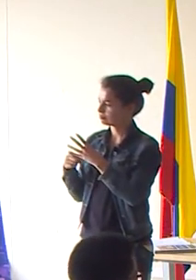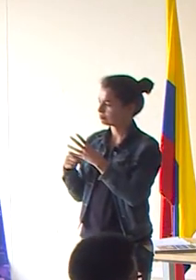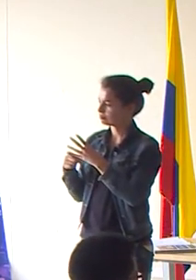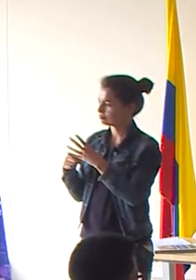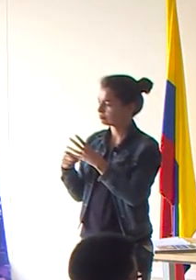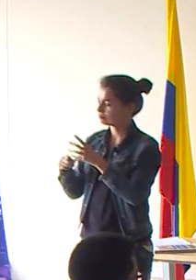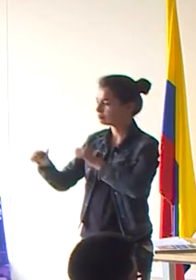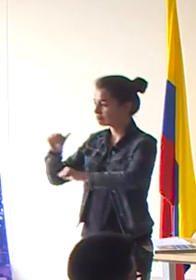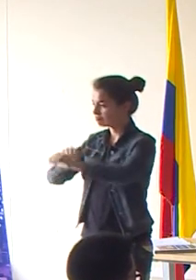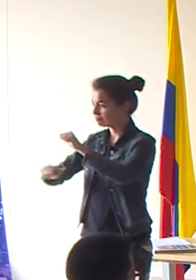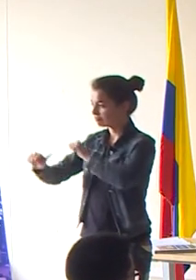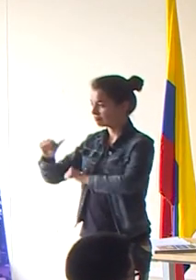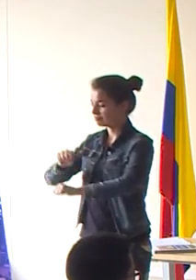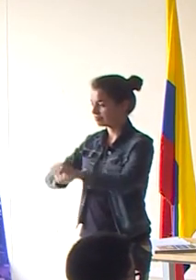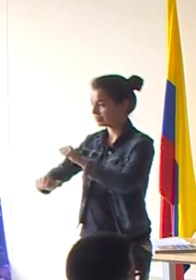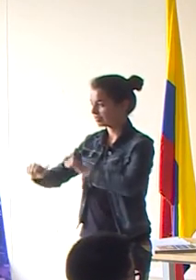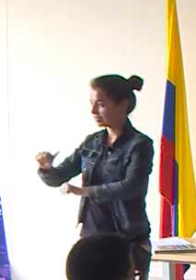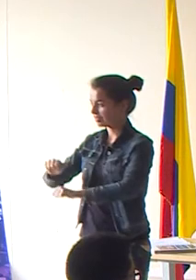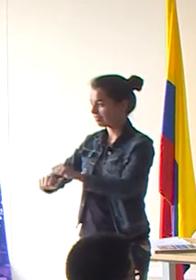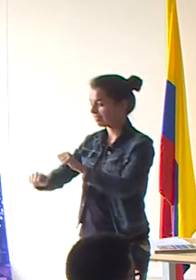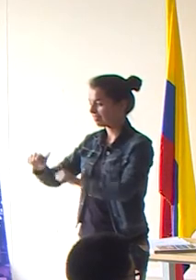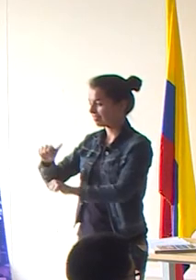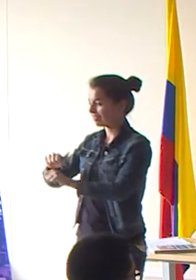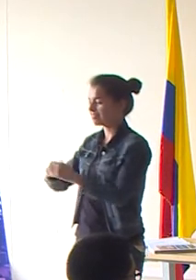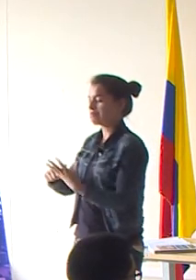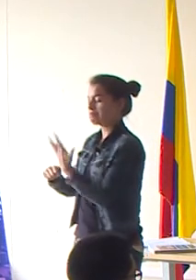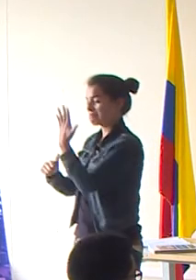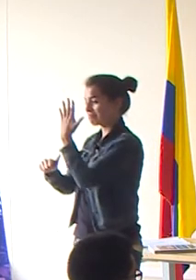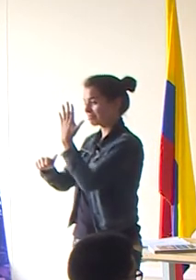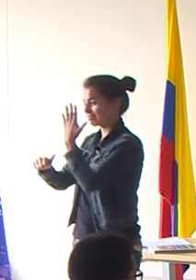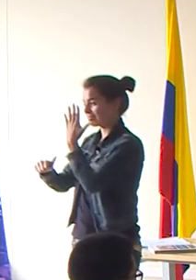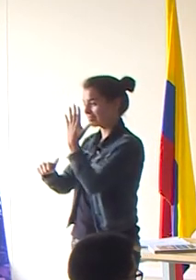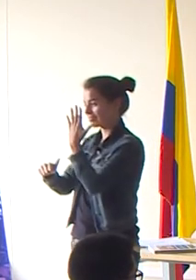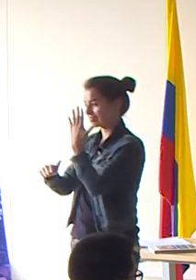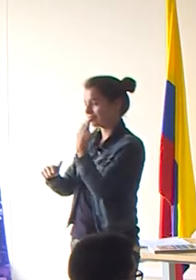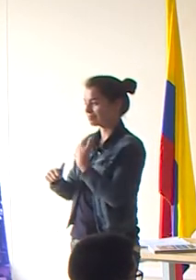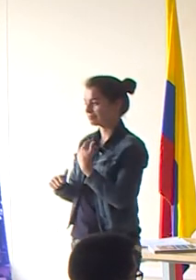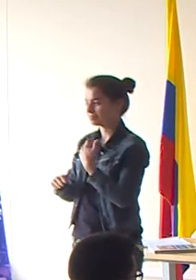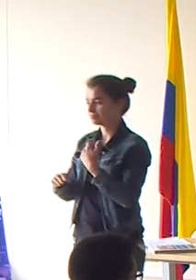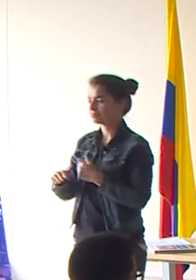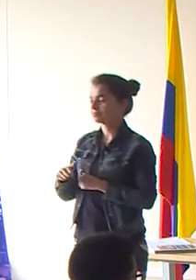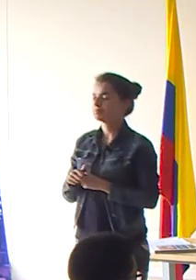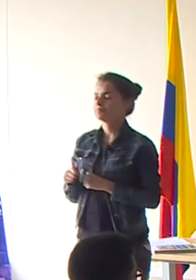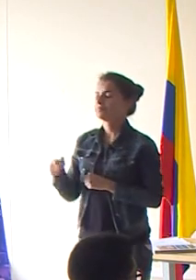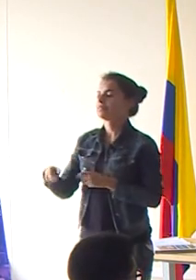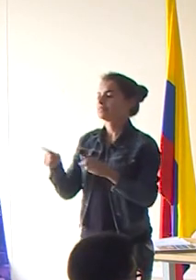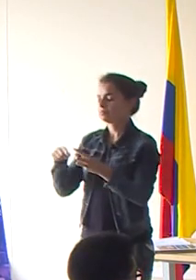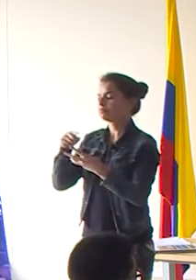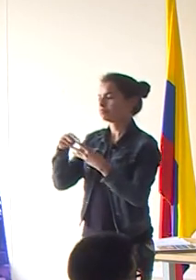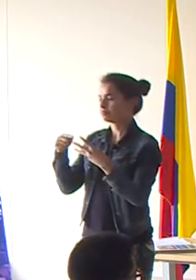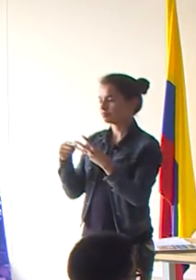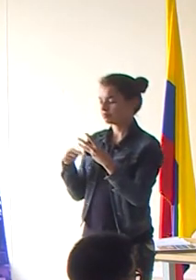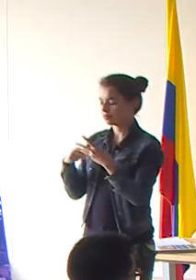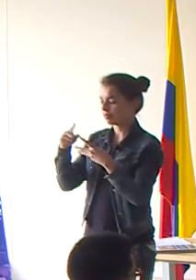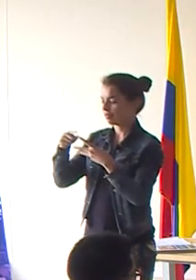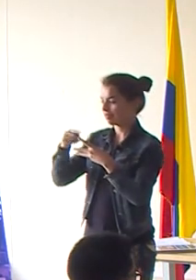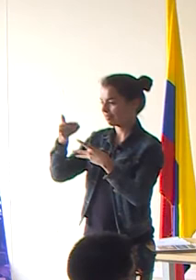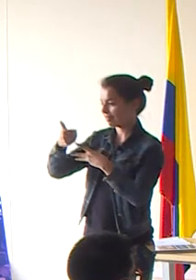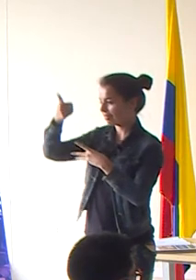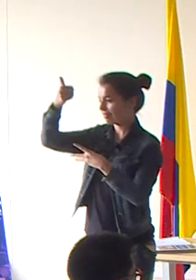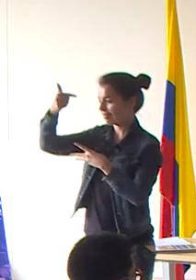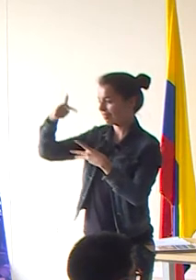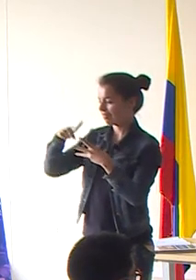parte de los grandes y floricultores en la cuenca alta la cuenca media por su parte